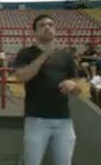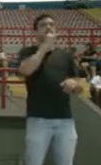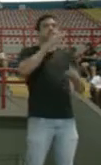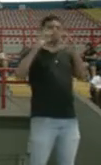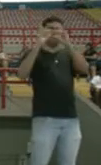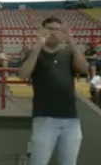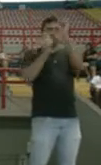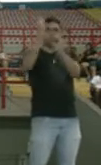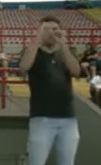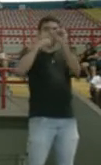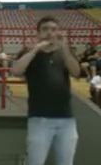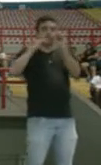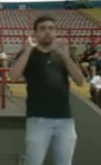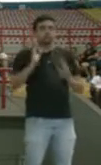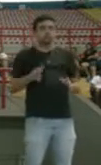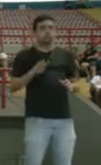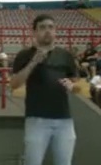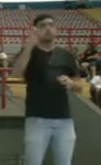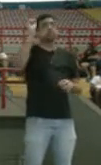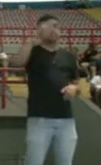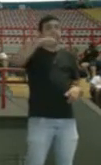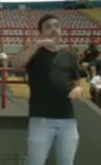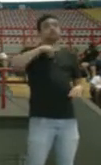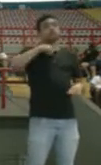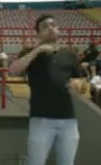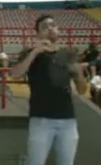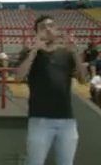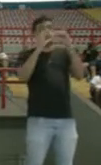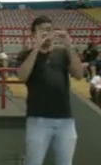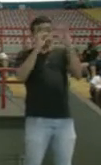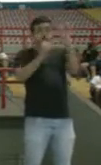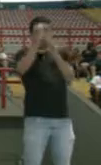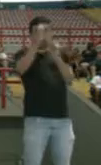Idade Média? Sim, gente, a indústria